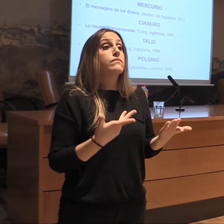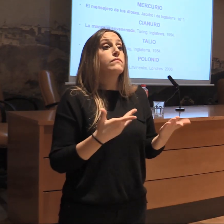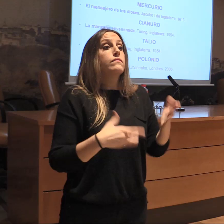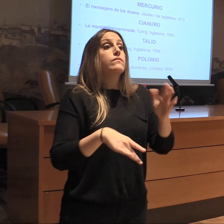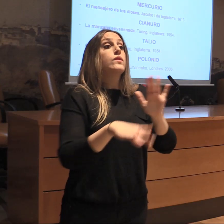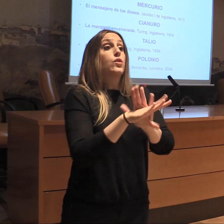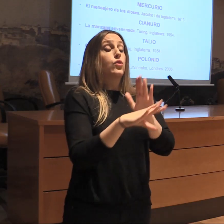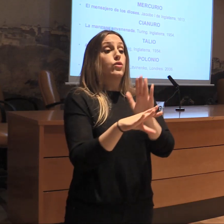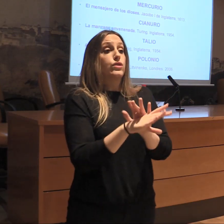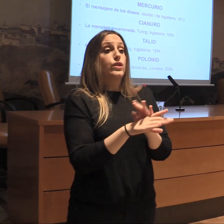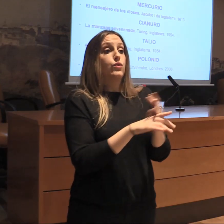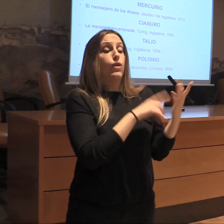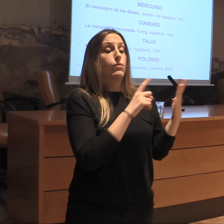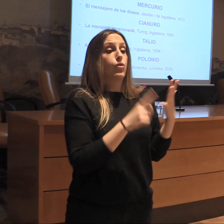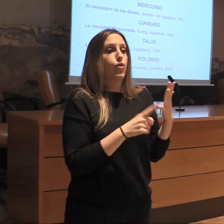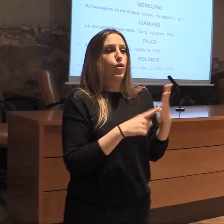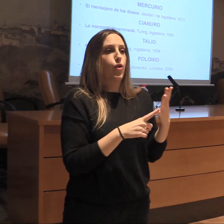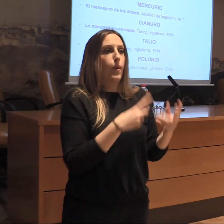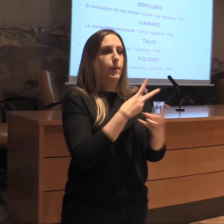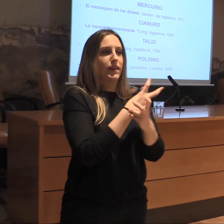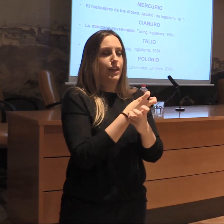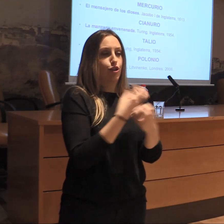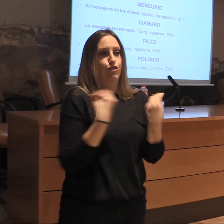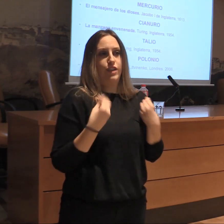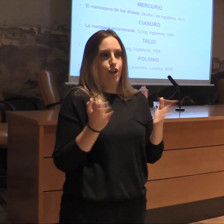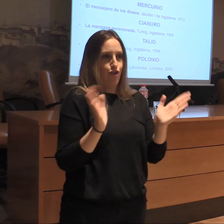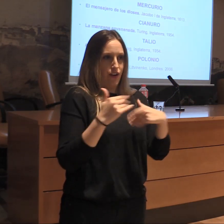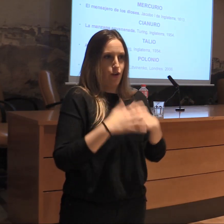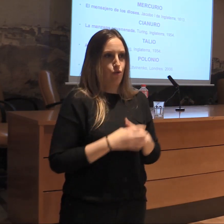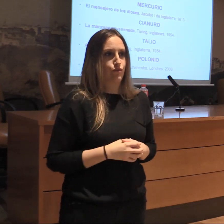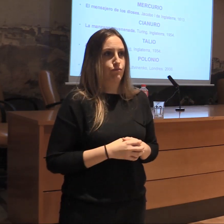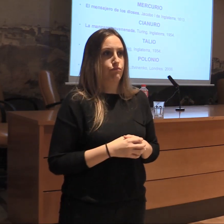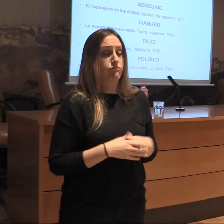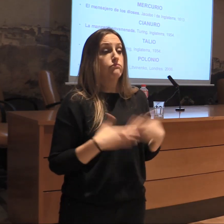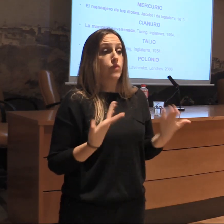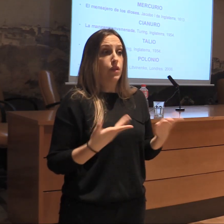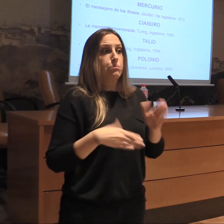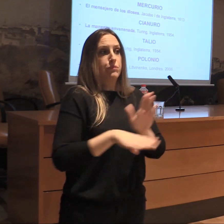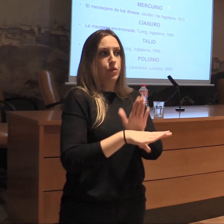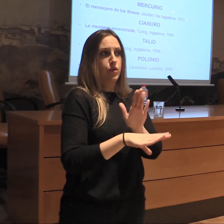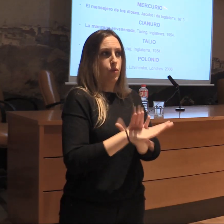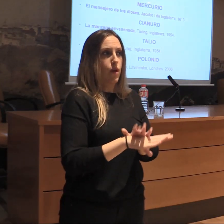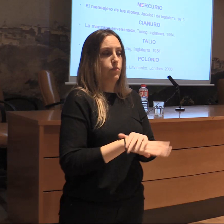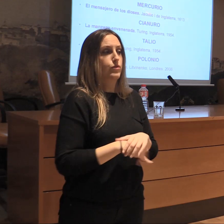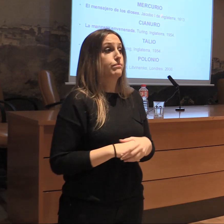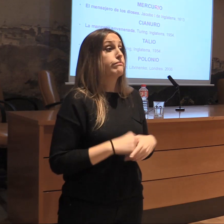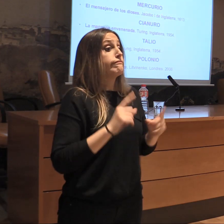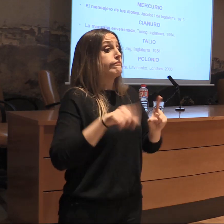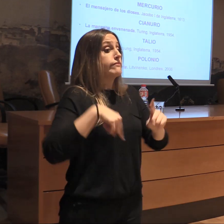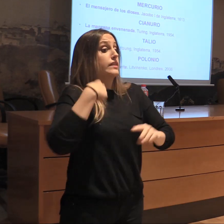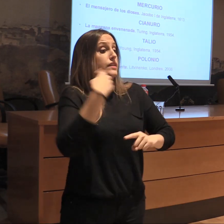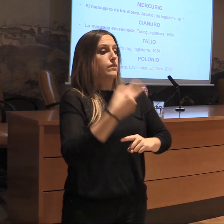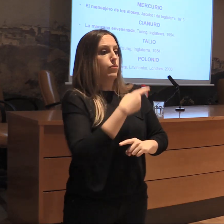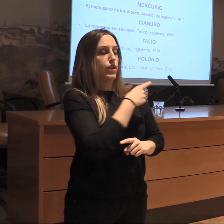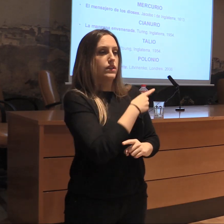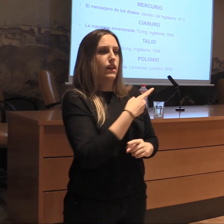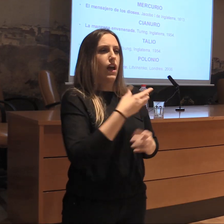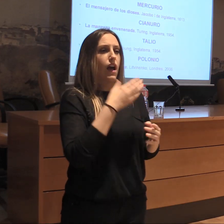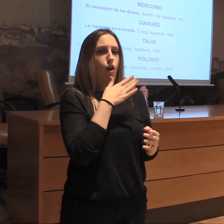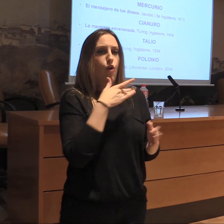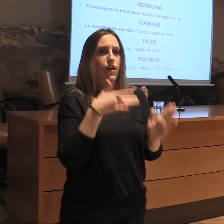Seguimos con los venenos inorgánicos, yo soy química inorgánica, entonces seguimos con los venenos inorgánicos y ahora vamos a hablar del